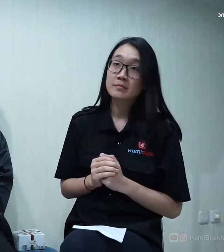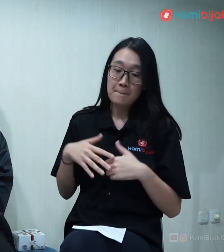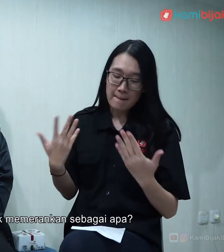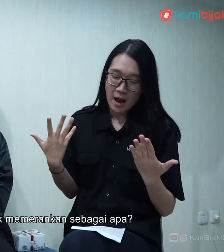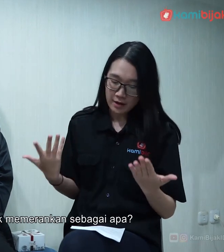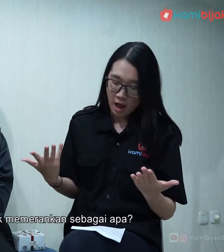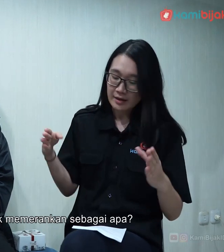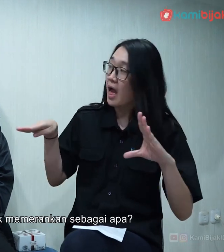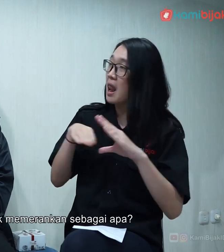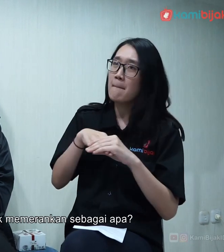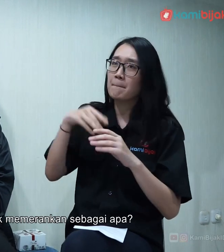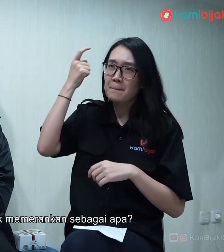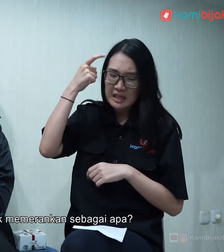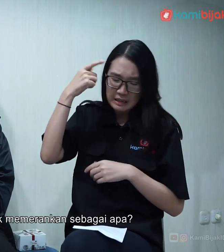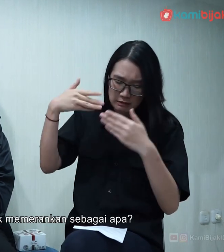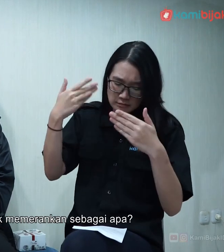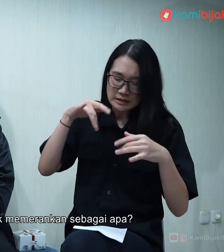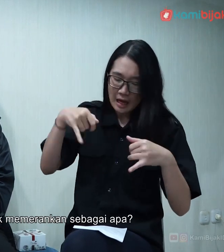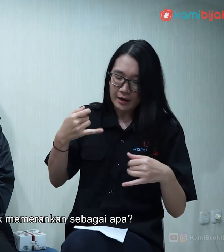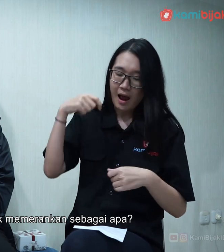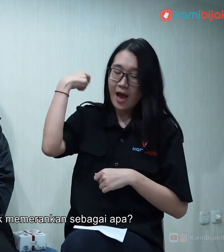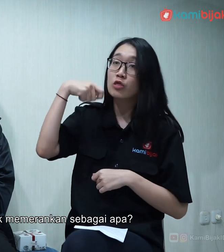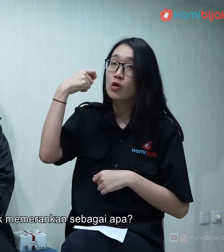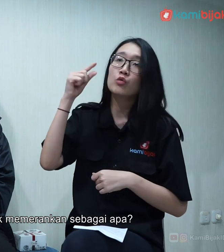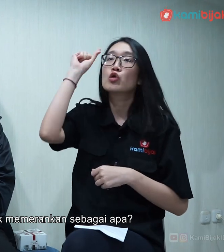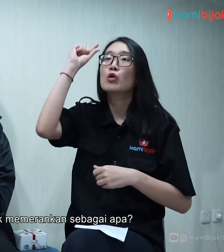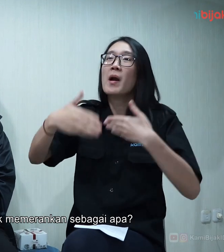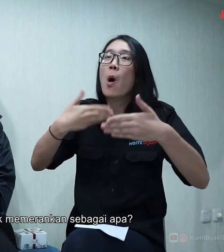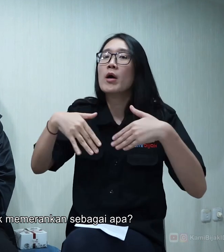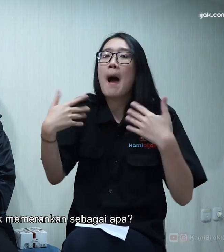1970. Bagaimana Bapak